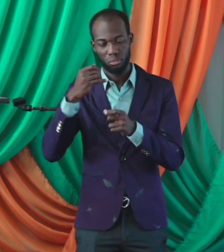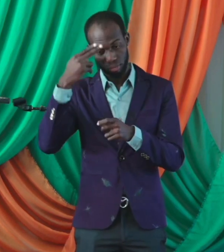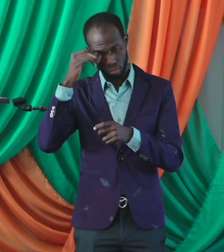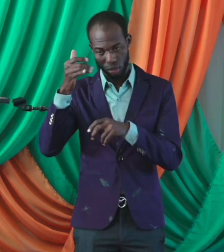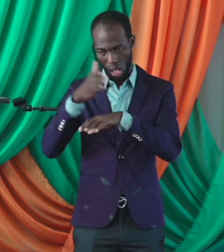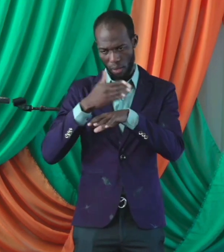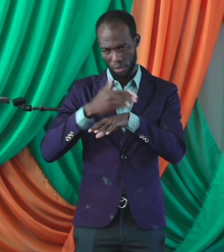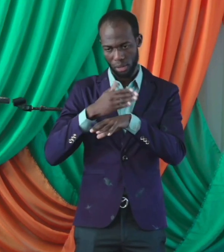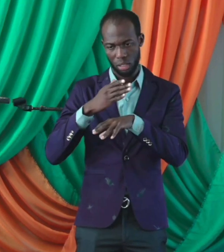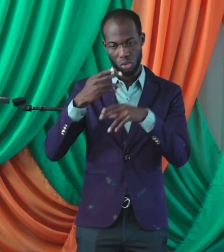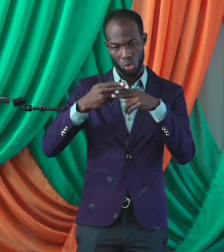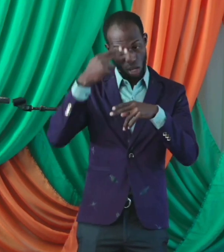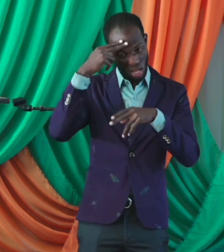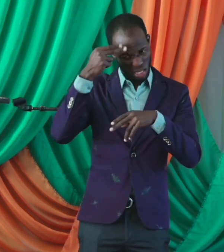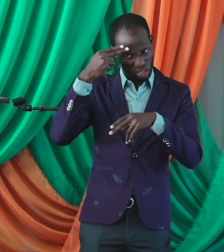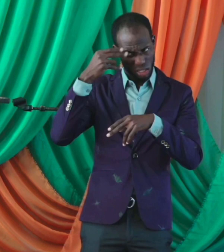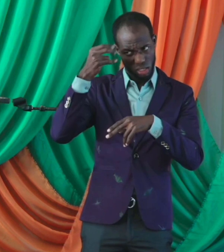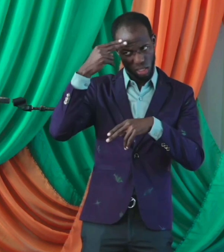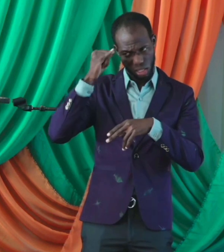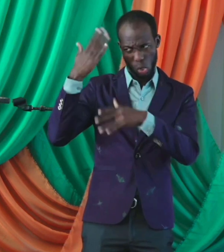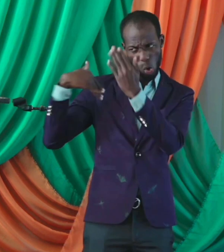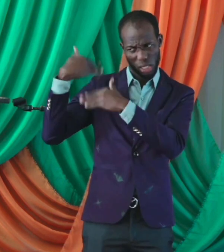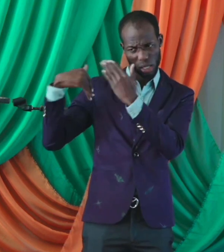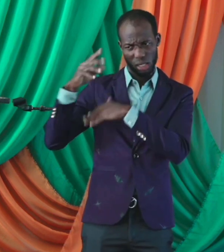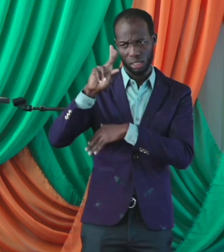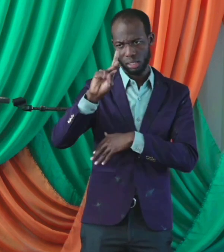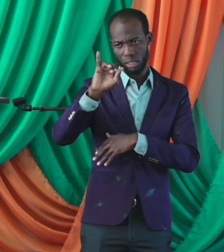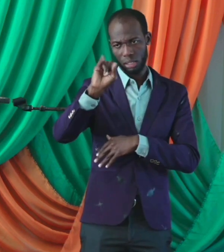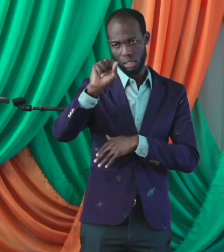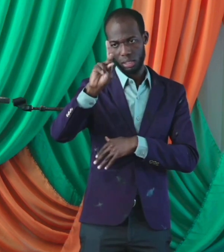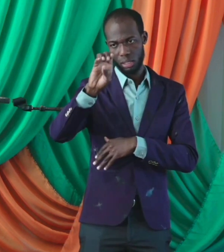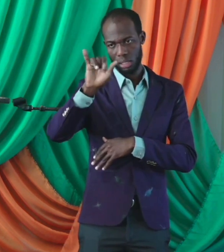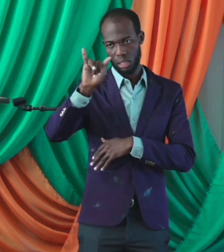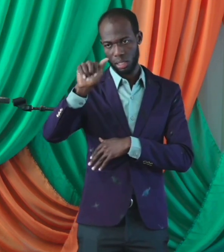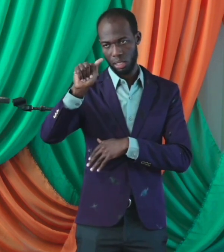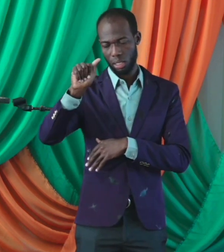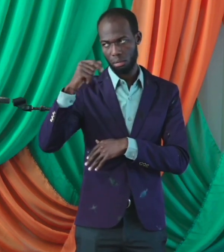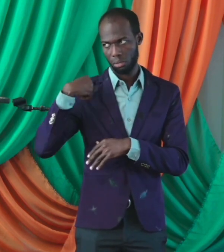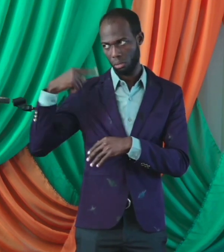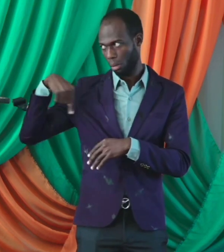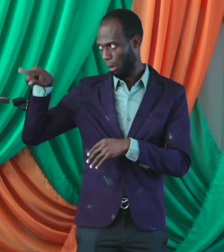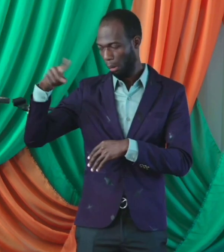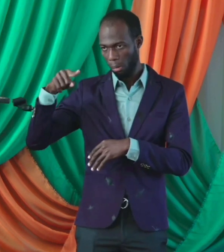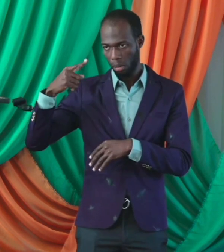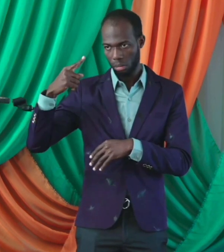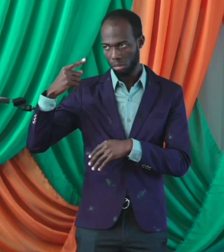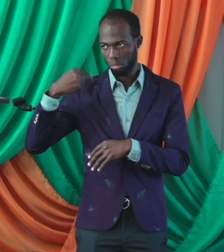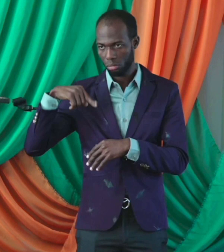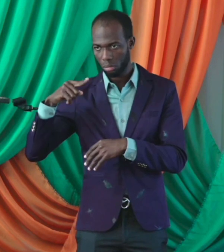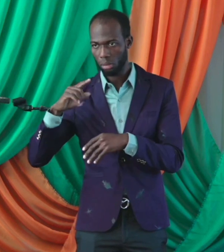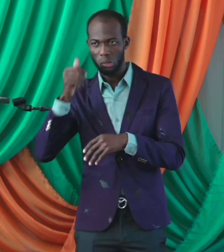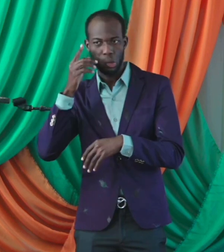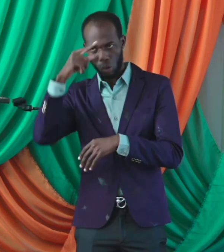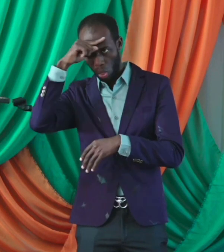Vous avez dit Kiskeya, Haïti ou Boïo. Mais ça, nous pouvons que nous-mêmes, nous ne pouvons débarquer